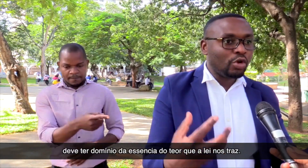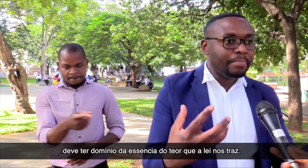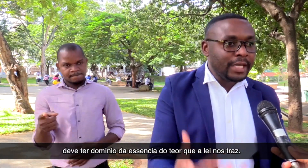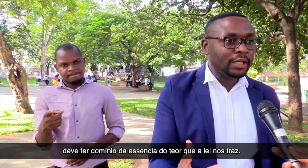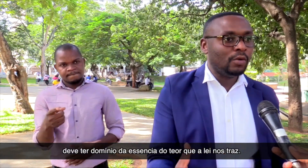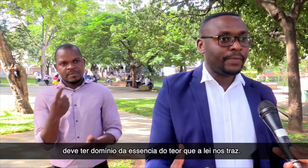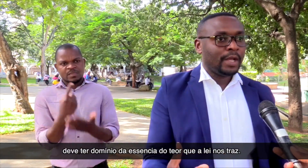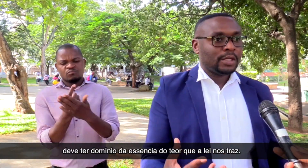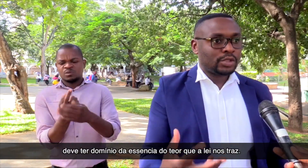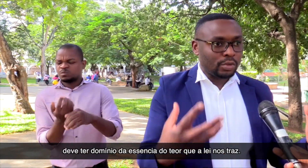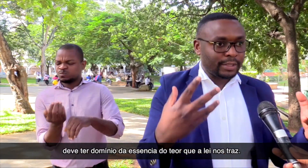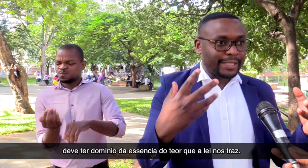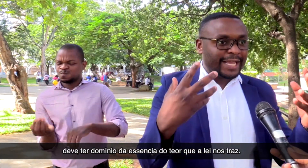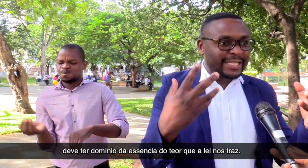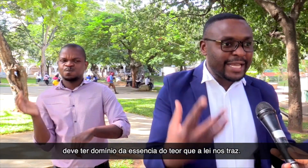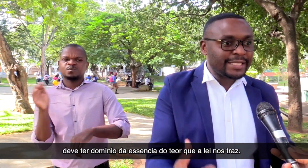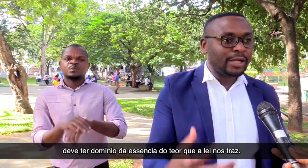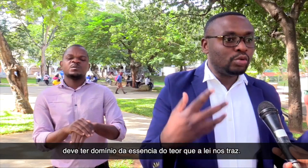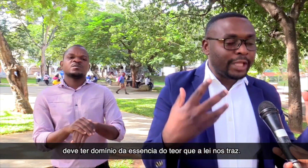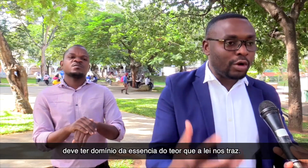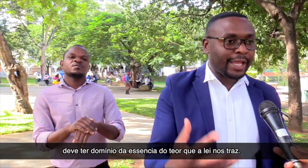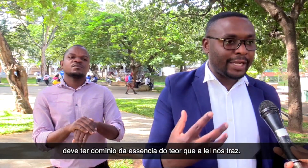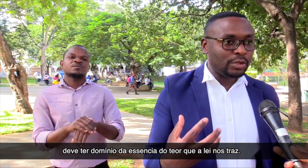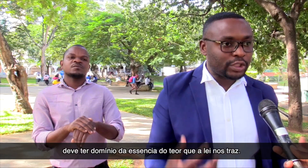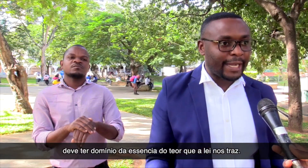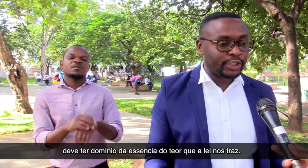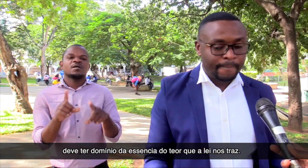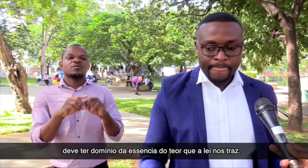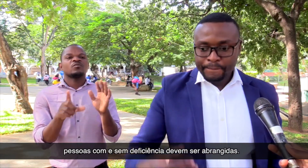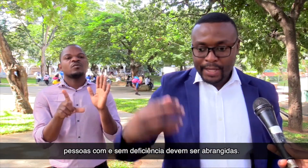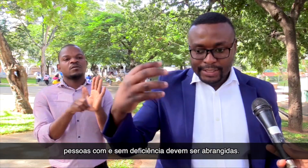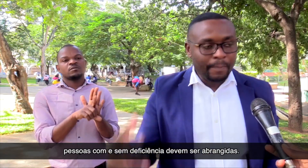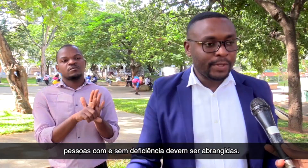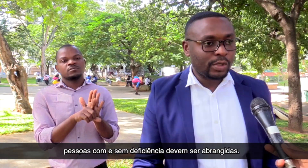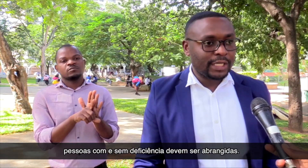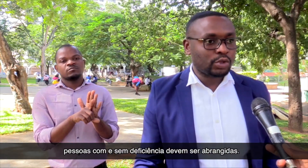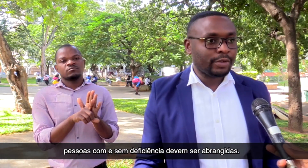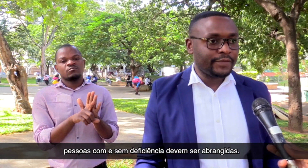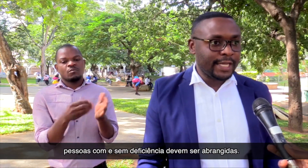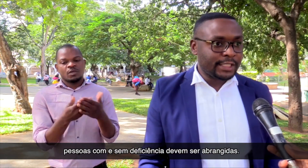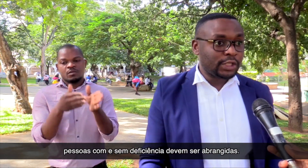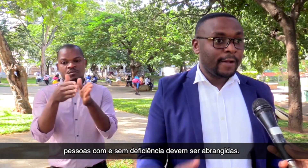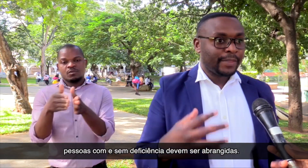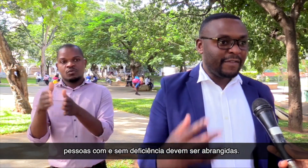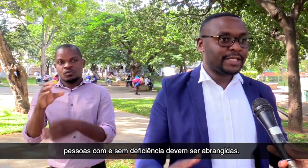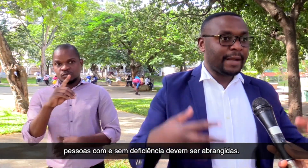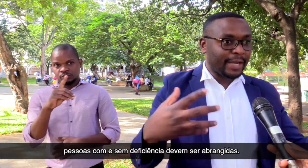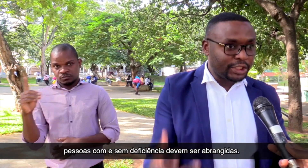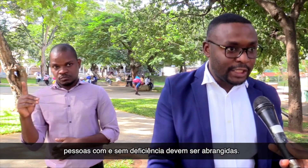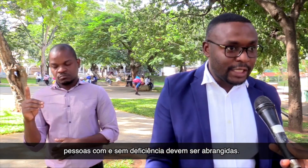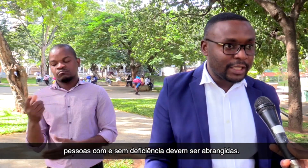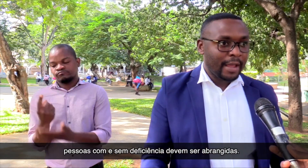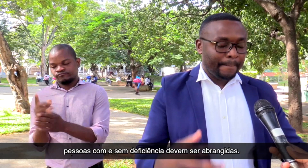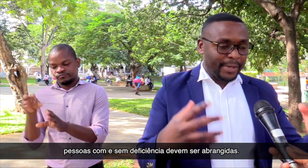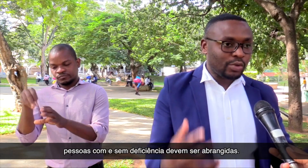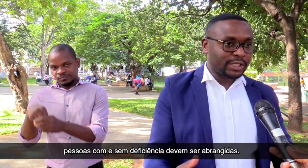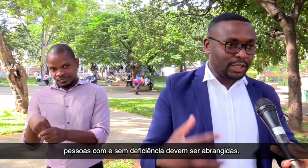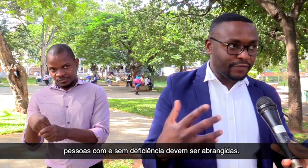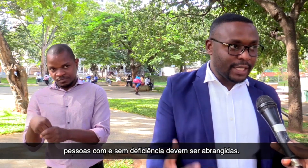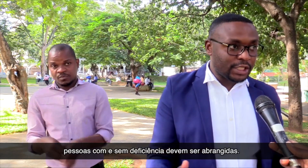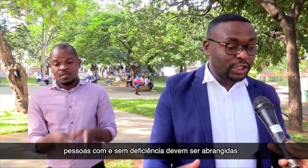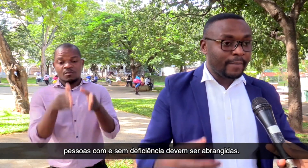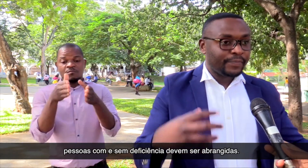essa informação, é difundir a lei. E a difusão da lei tem de ser ela inclusiva, ok? E quando me refiro aqui de difusão